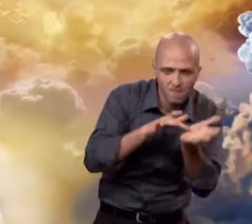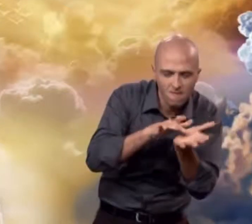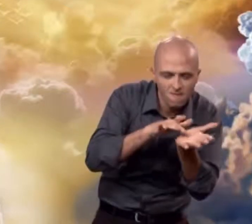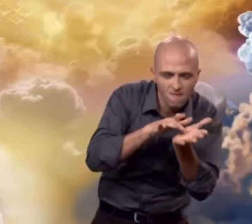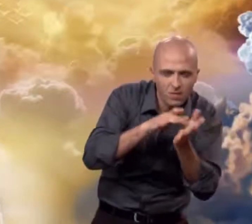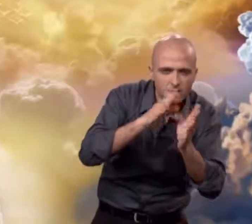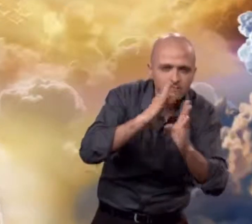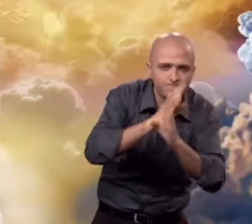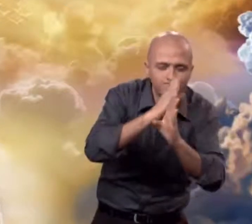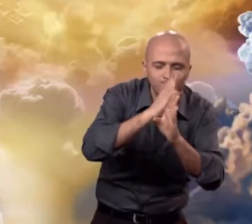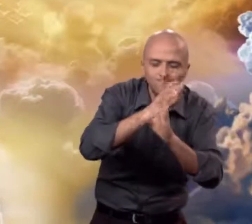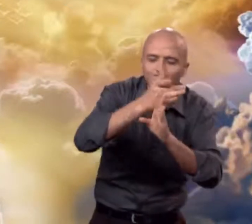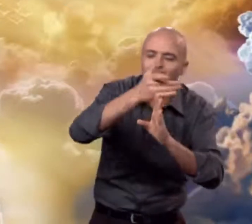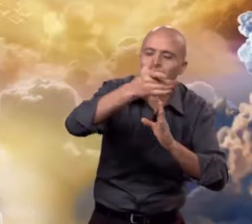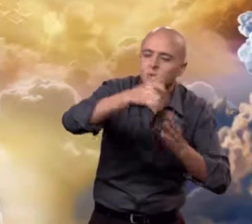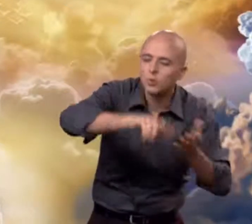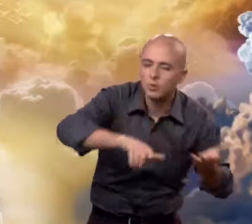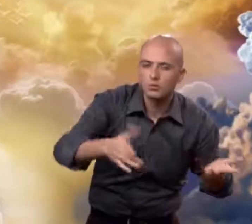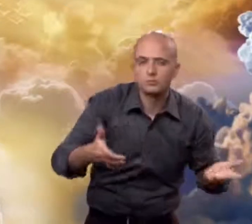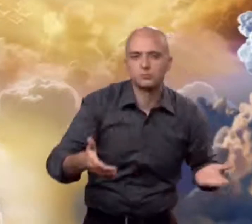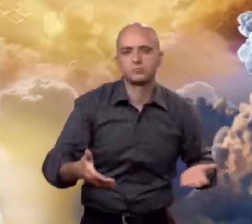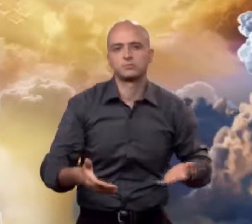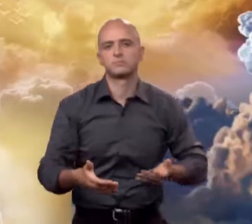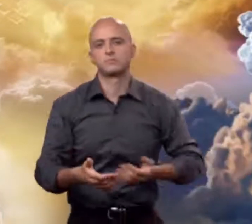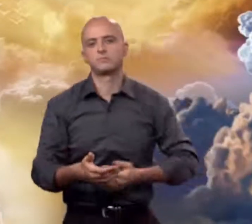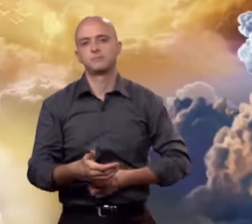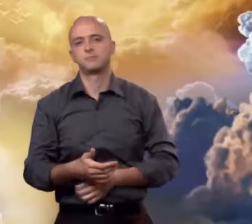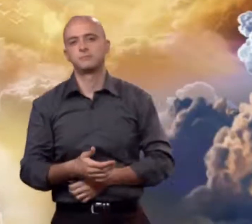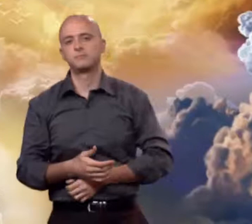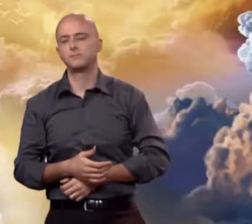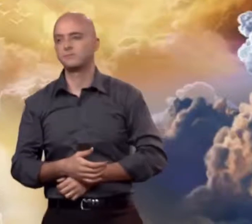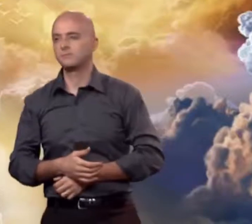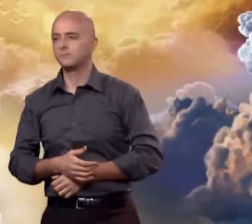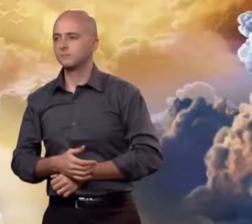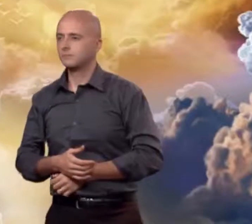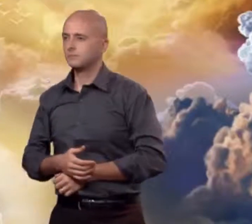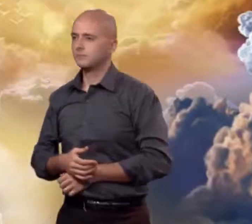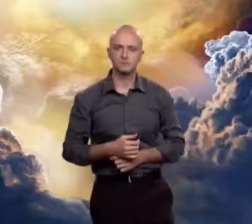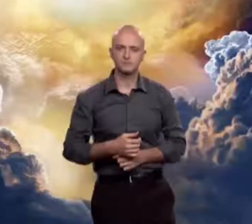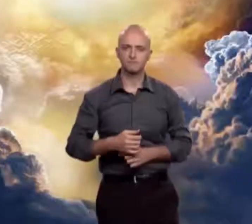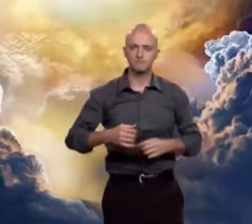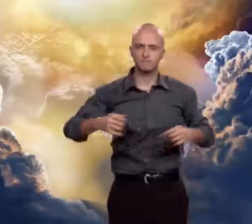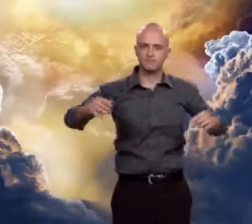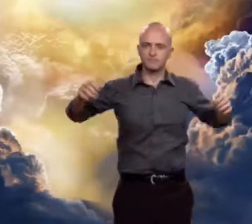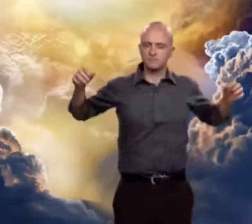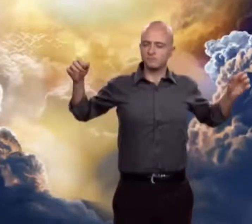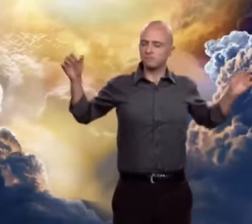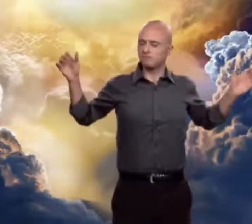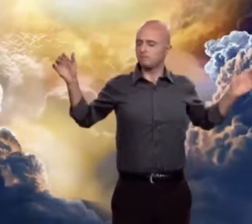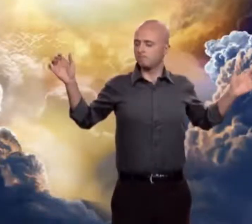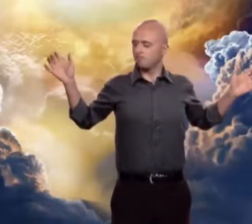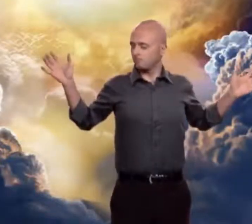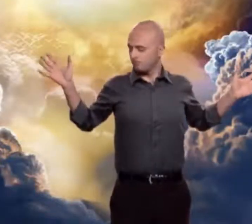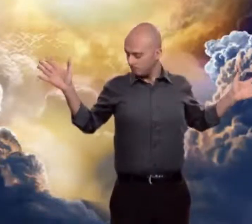grande conflito foi resolvido naquele momento. A eliminação definitiva do mal se tornou certa. Vem o